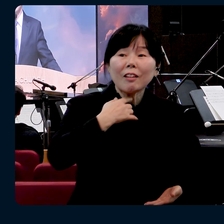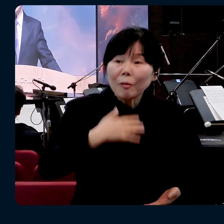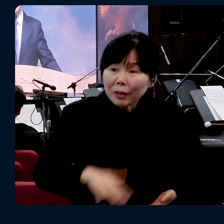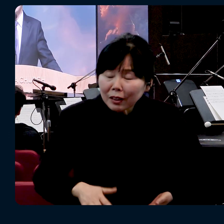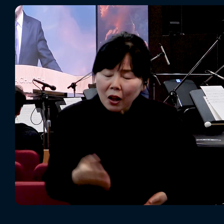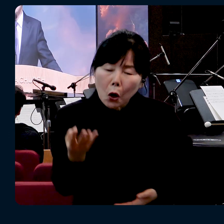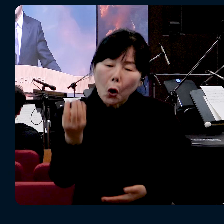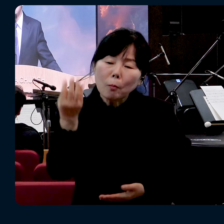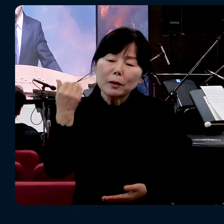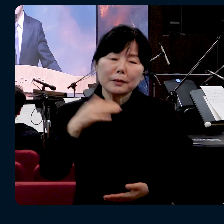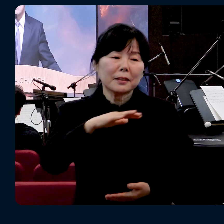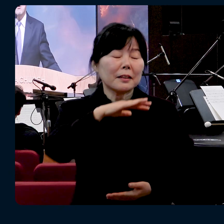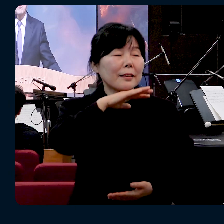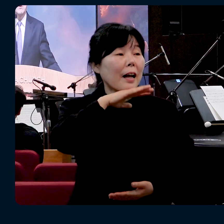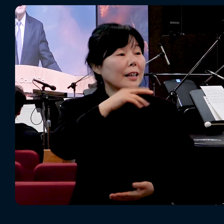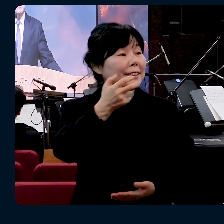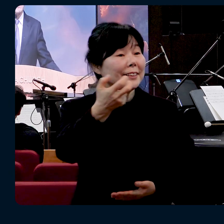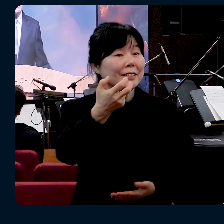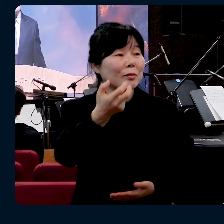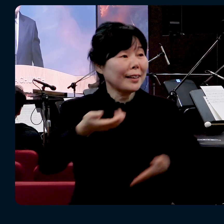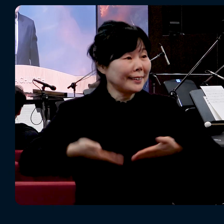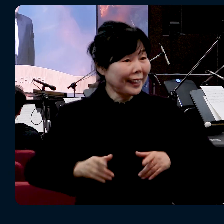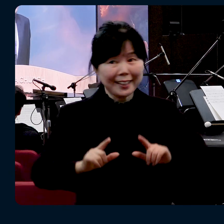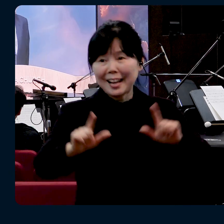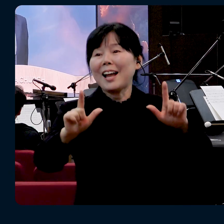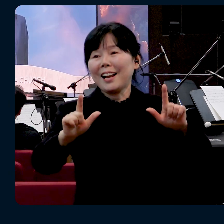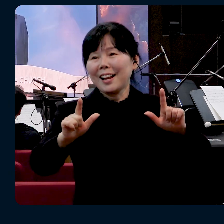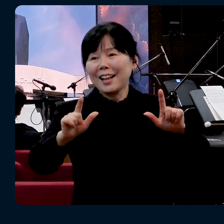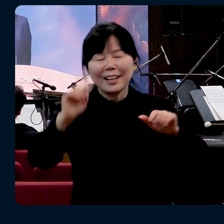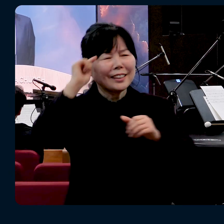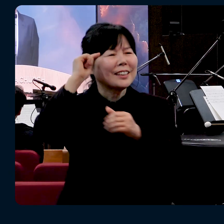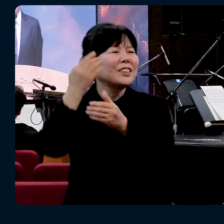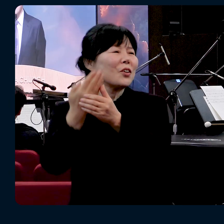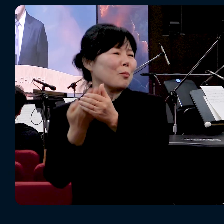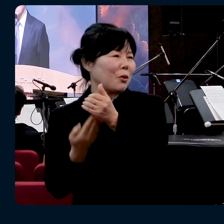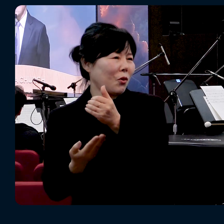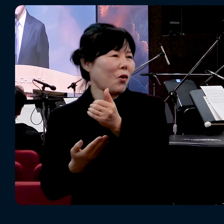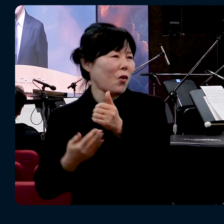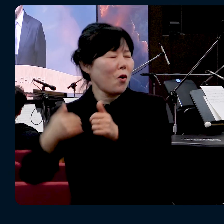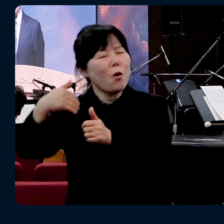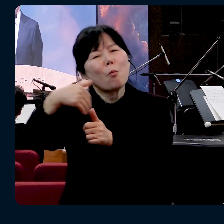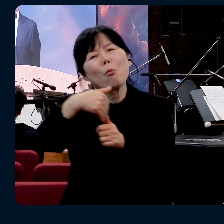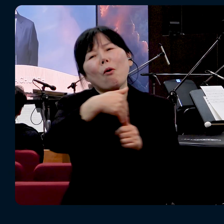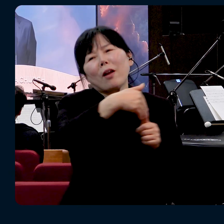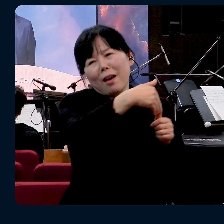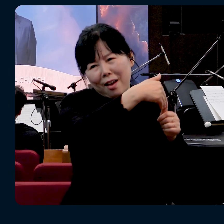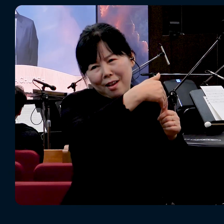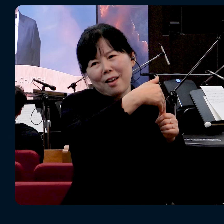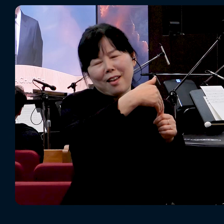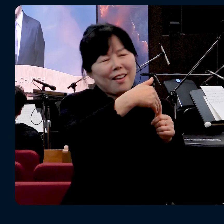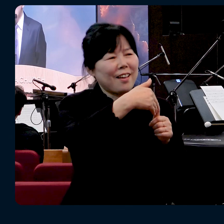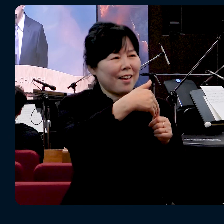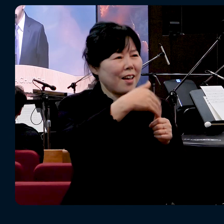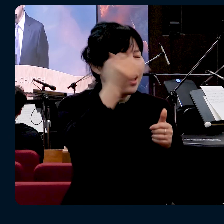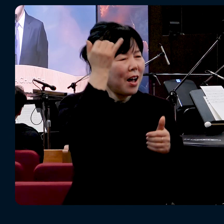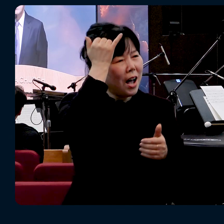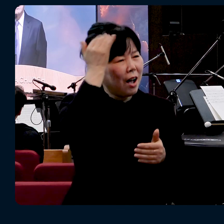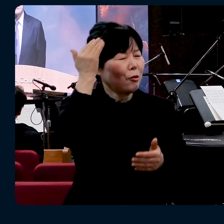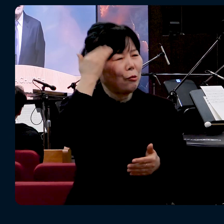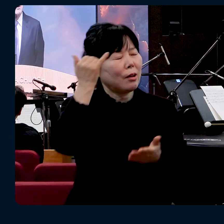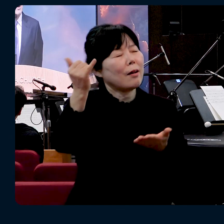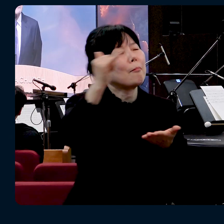한국은 얼마 전에 70세 생일 돼가지고, 그래서 가족들이 한국 갔다 오라고 자녀들이 그래가지고,